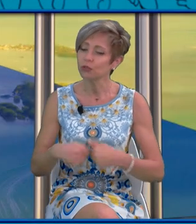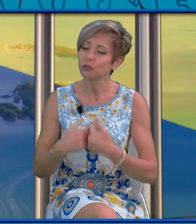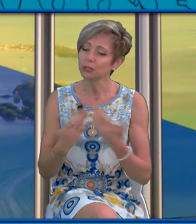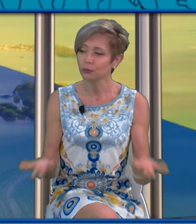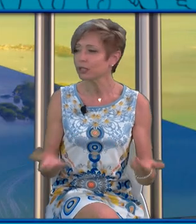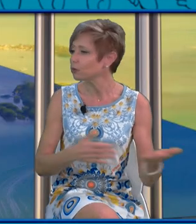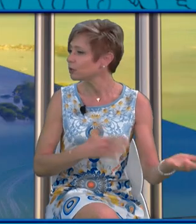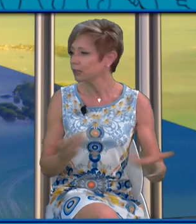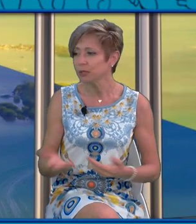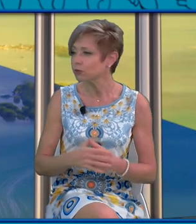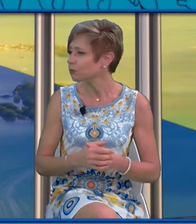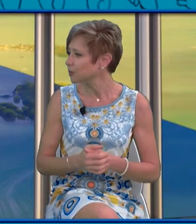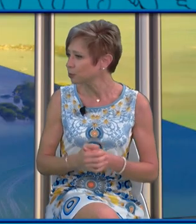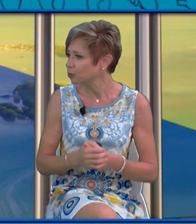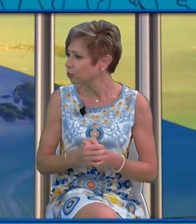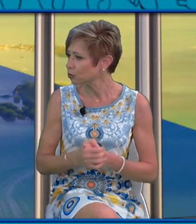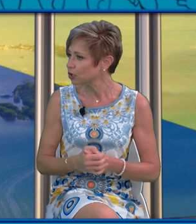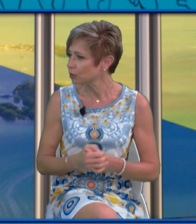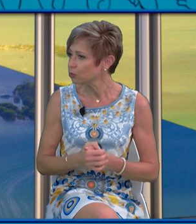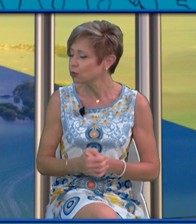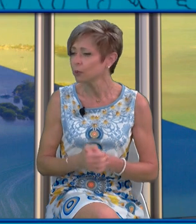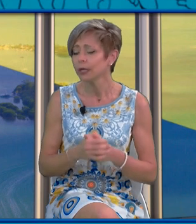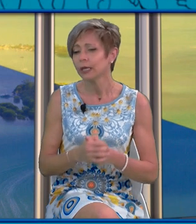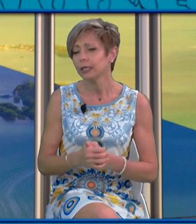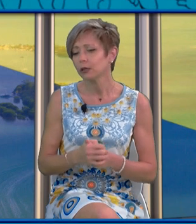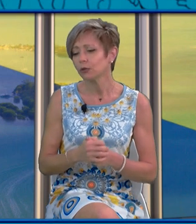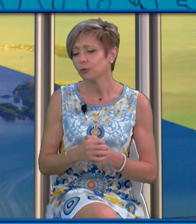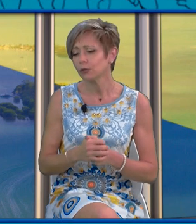l'on puisse le diffuser aussi bien sur Facebook que sur notre chaîne YouTube,